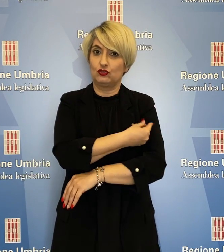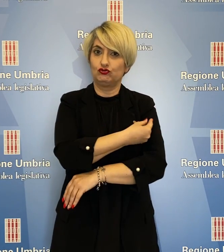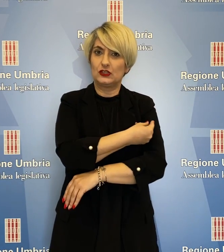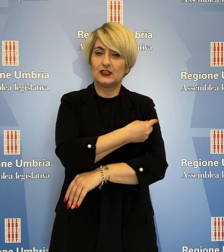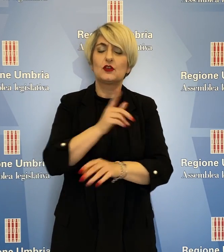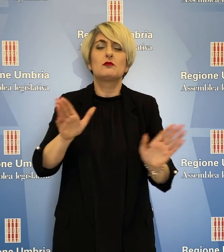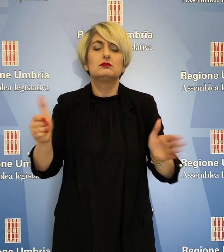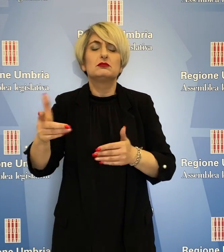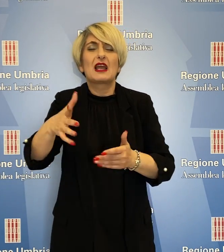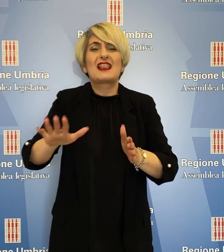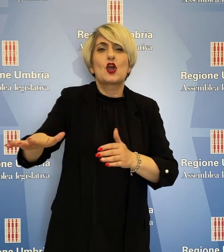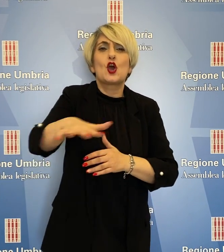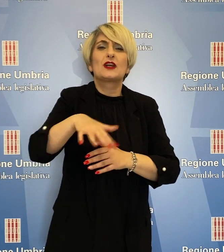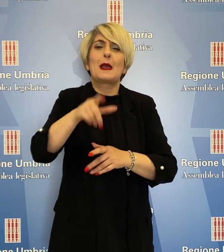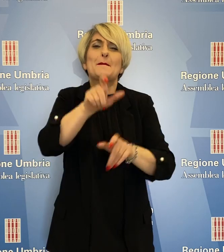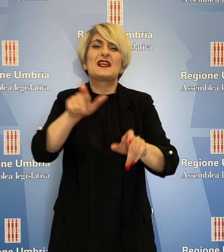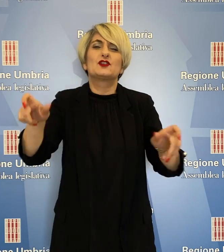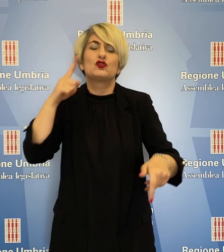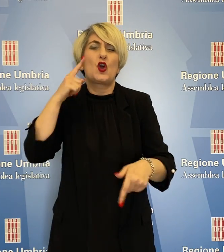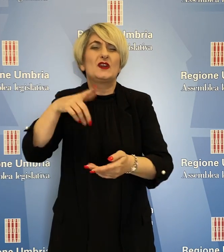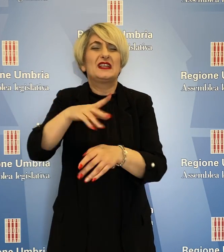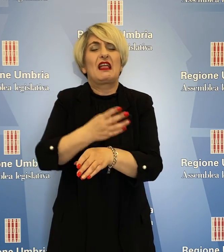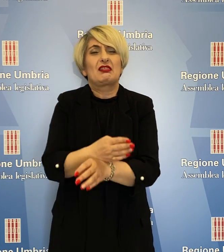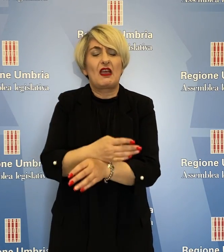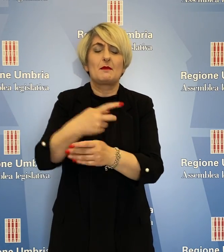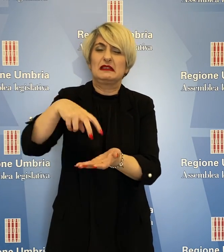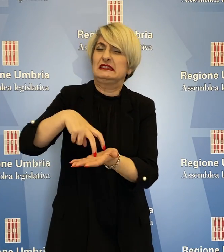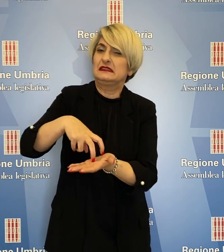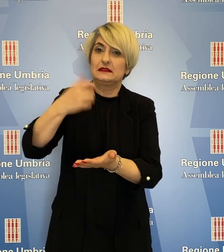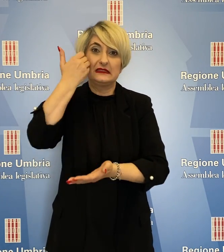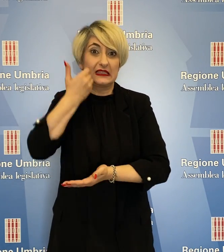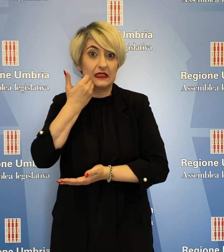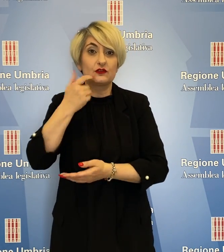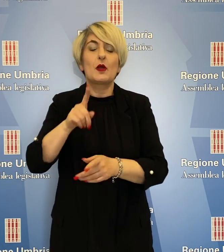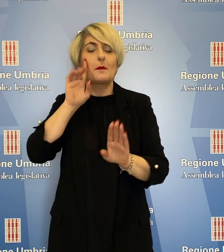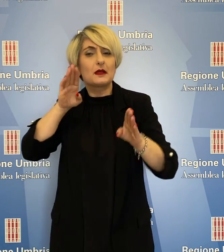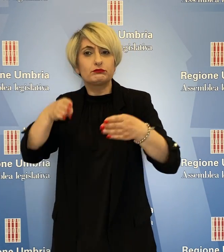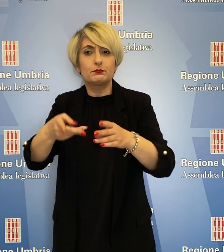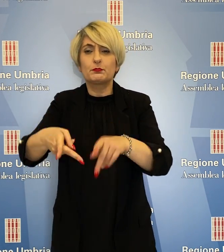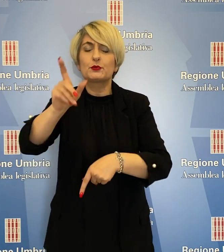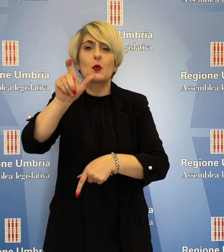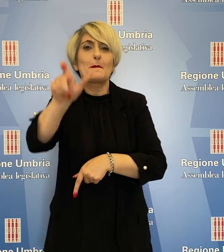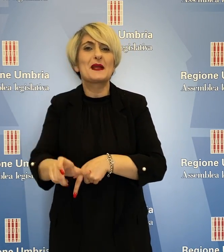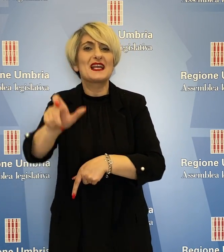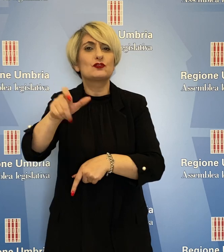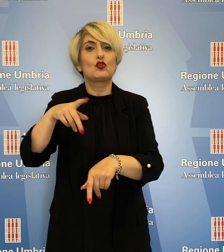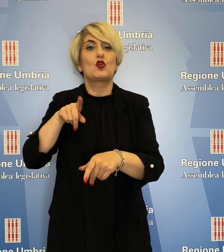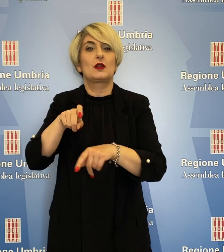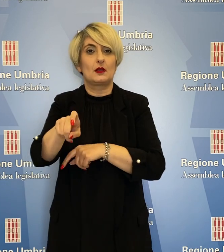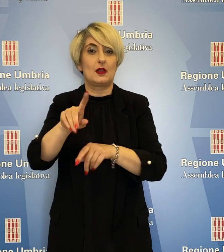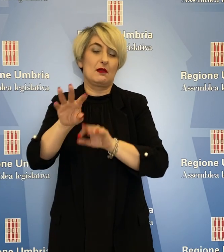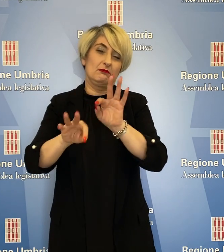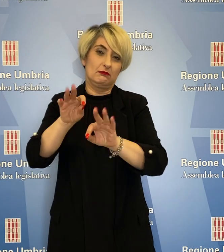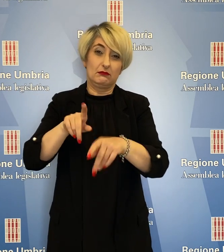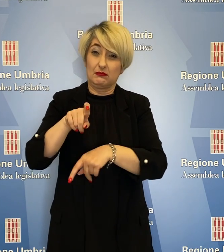tutte le persone estremamente vulnerabili, con particolare attenzione ai pazienti oncologici che abbiano riportato una